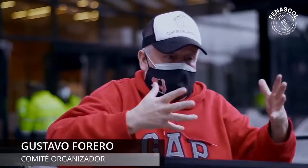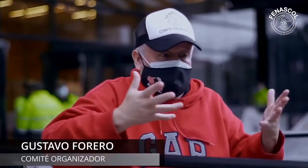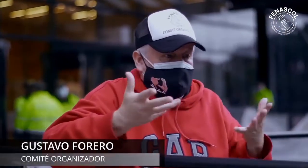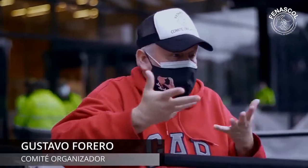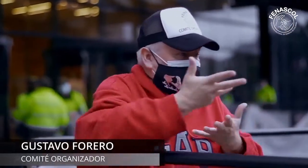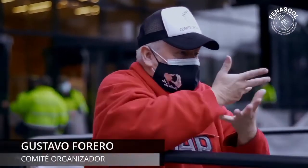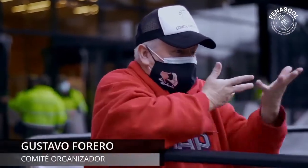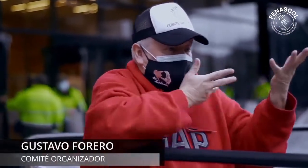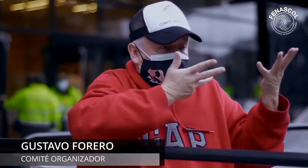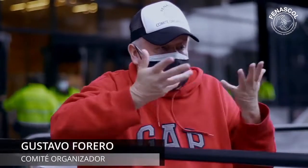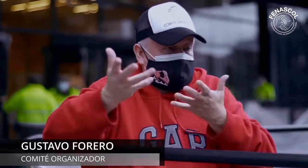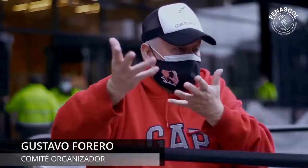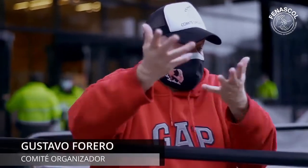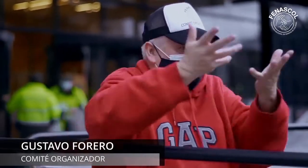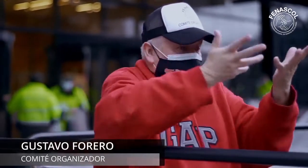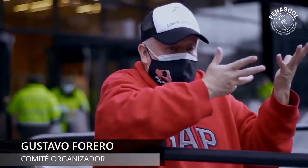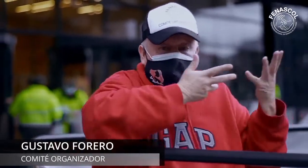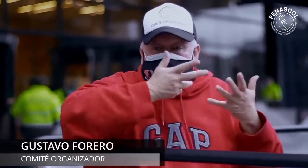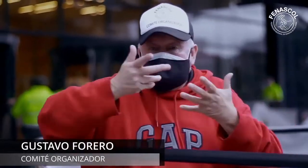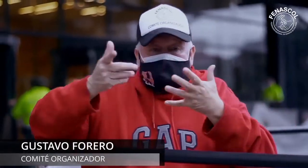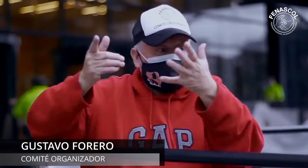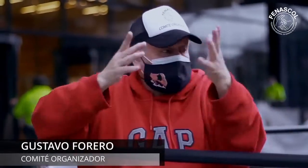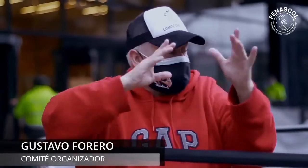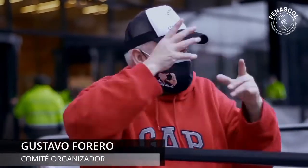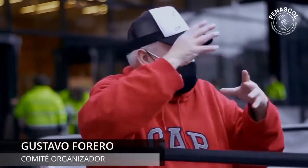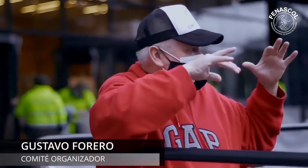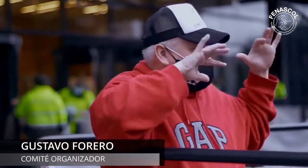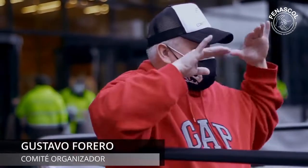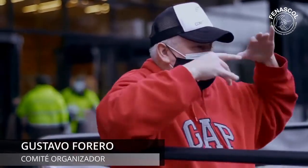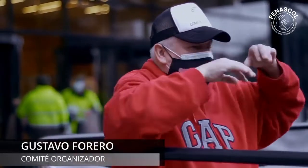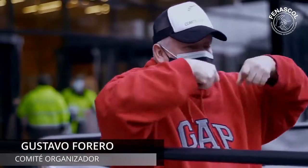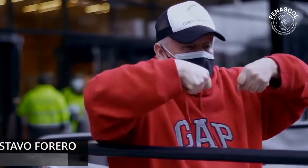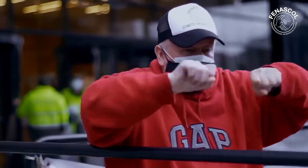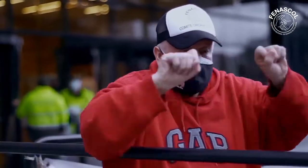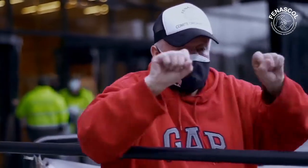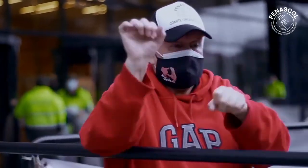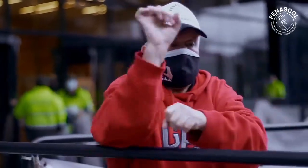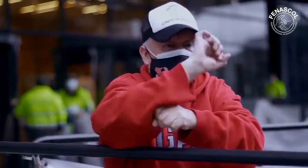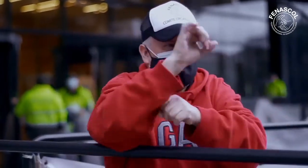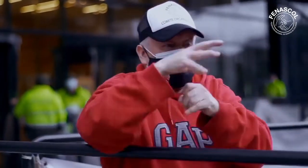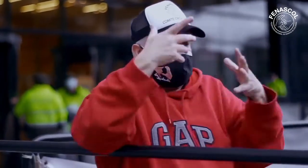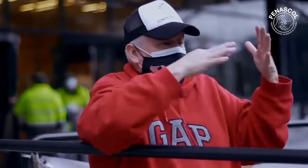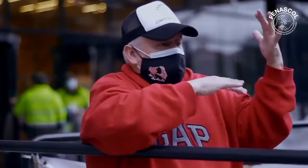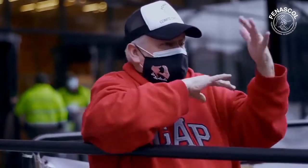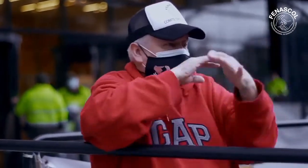Bueno, y pues llegamos todos acá en carros, en motos,